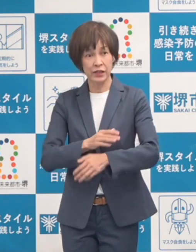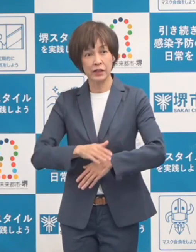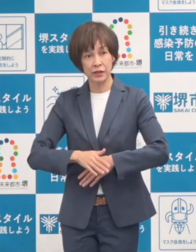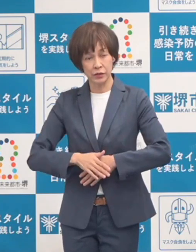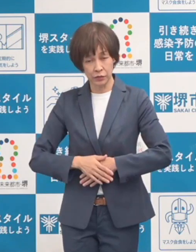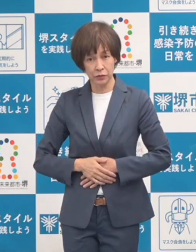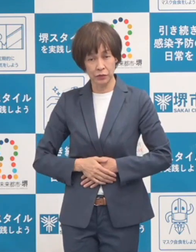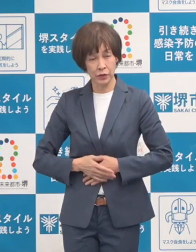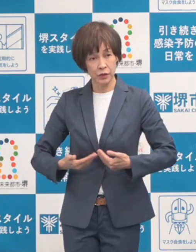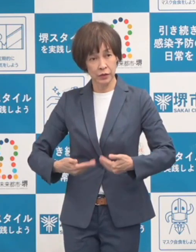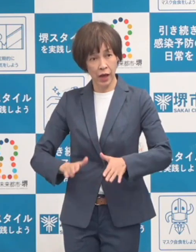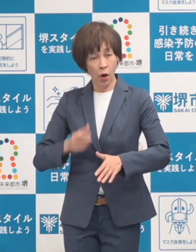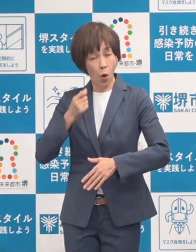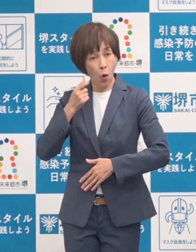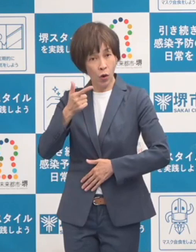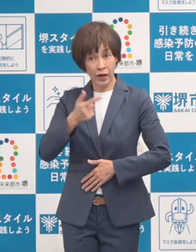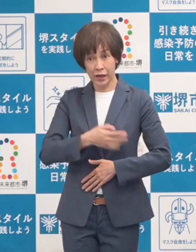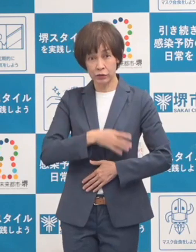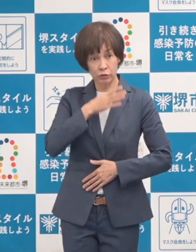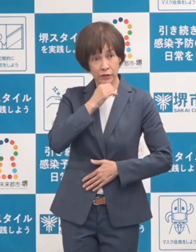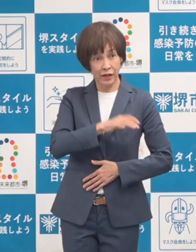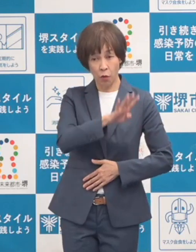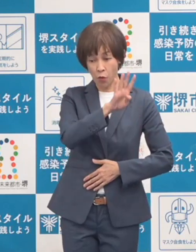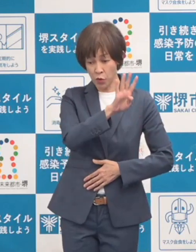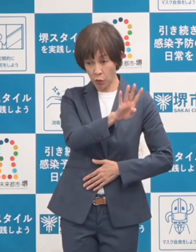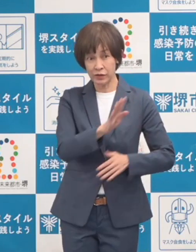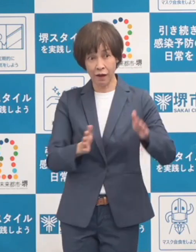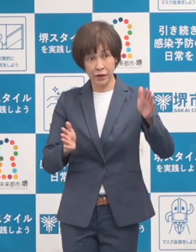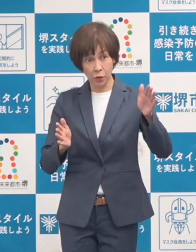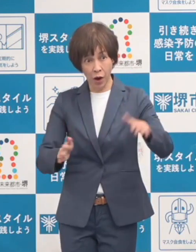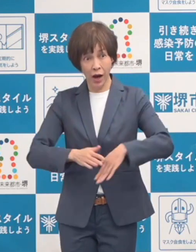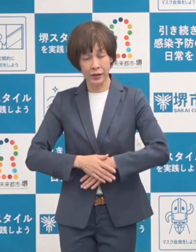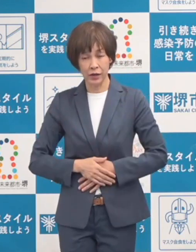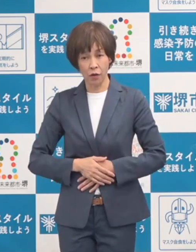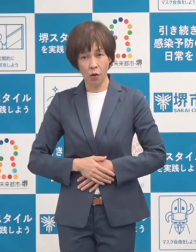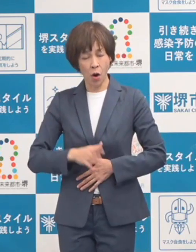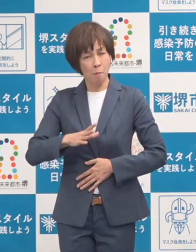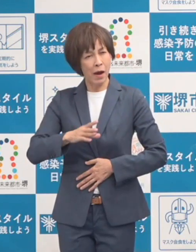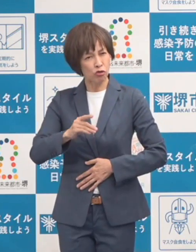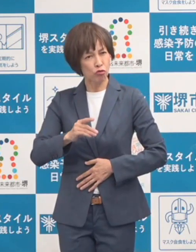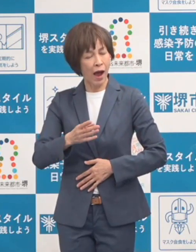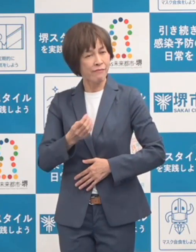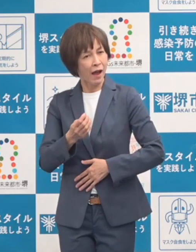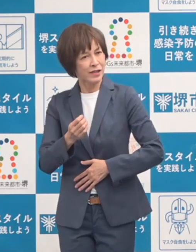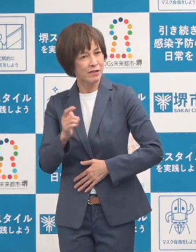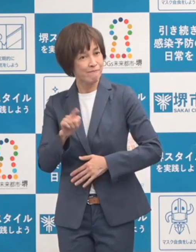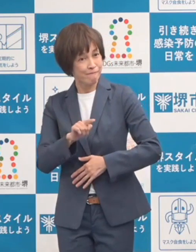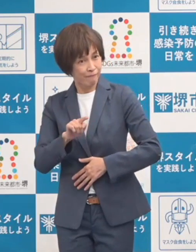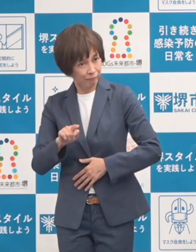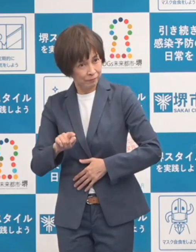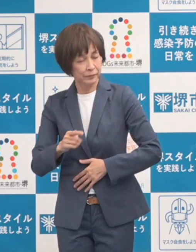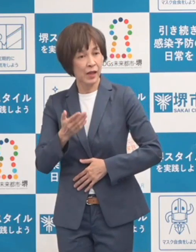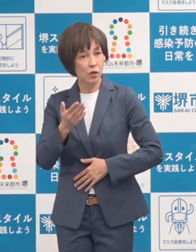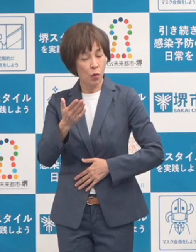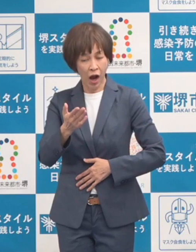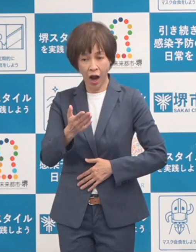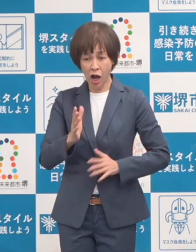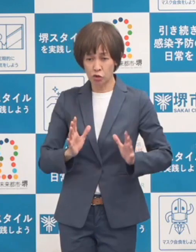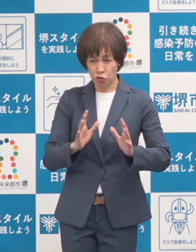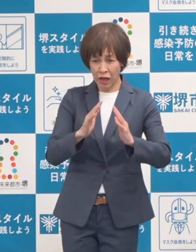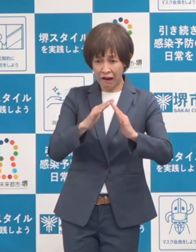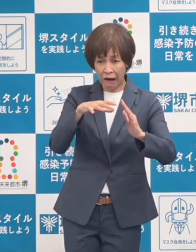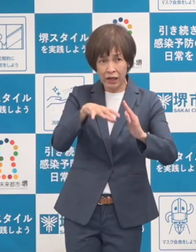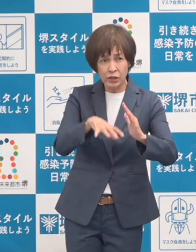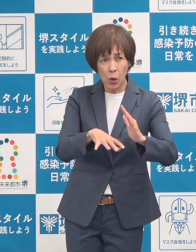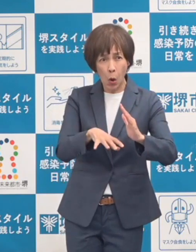後6ヶ月から4歳の全市民であるんですけれども、対象何人程度なのかと、集団接種会場1カ所というのは乳